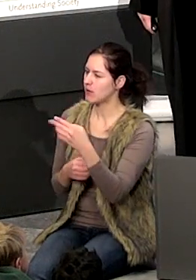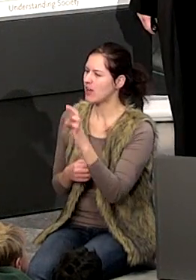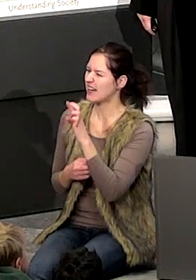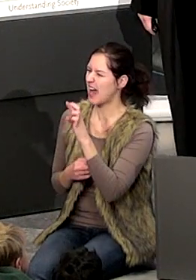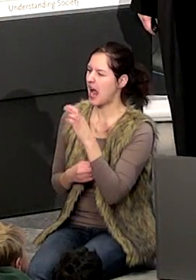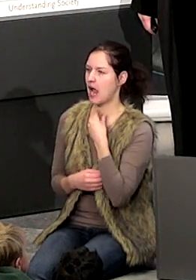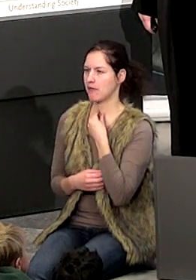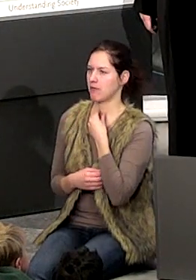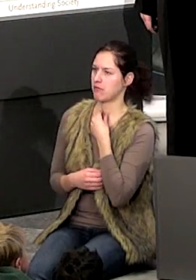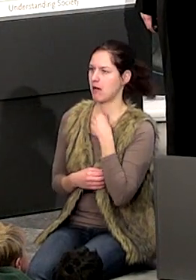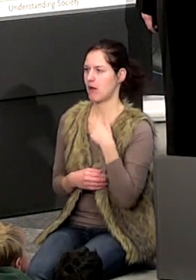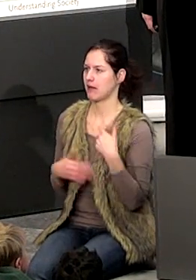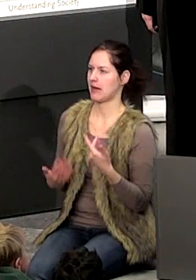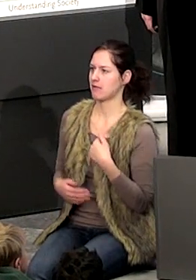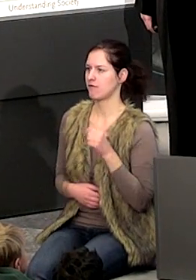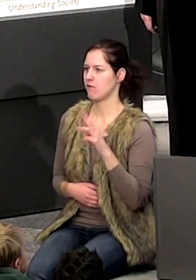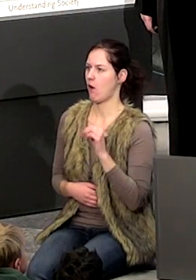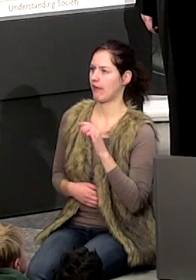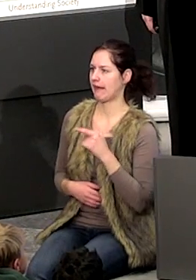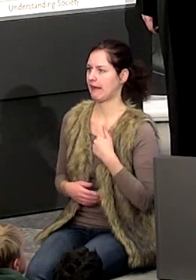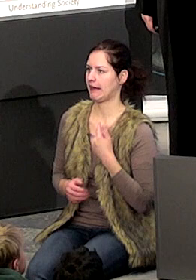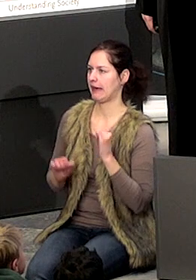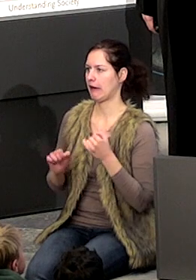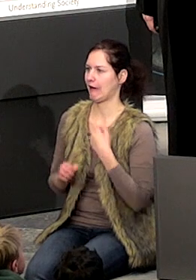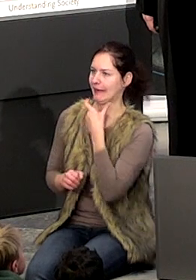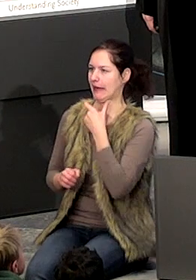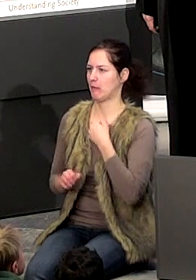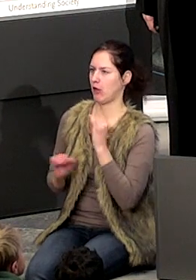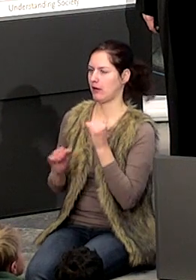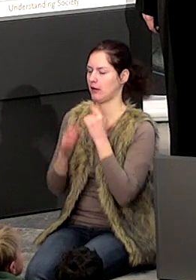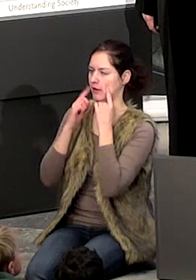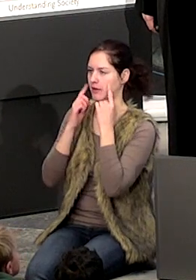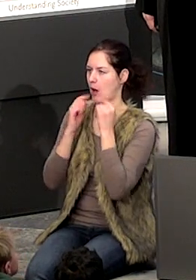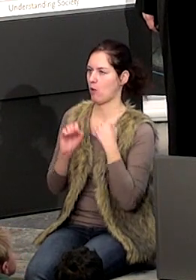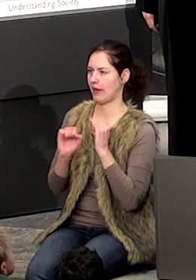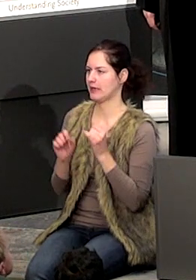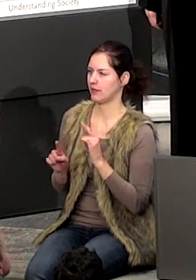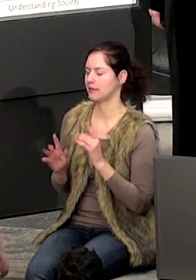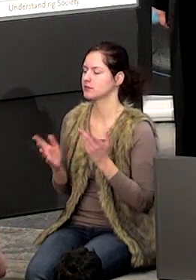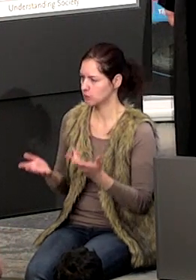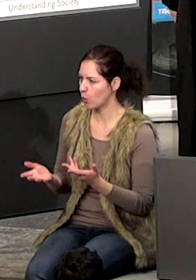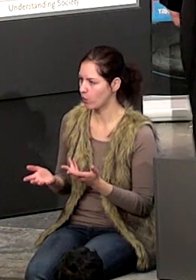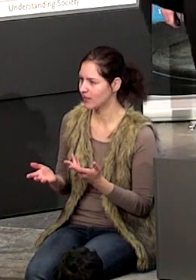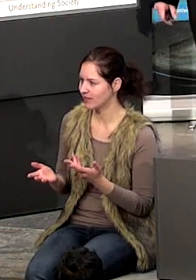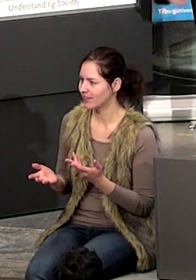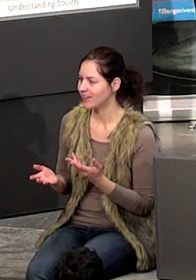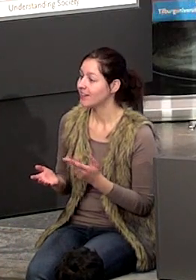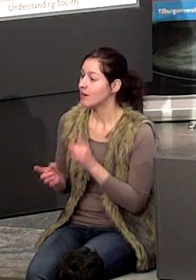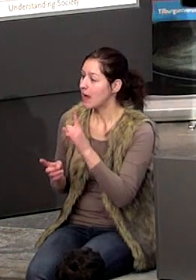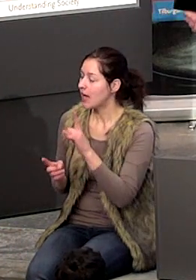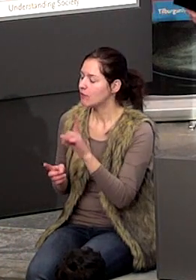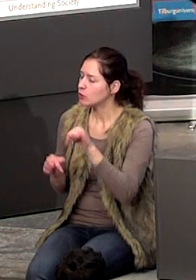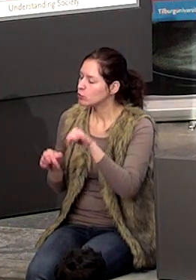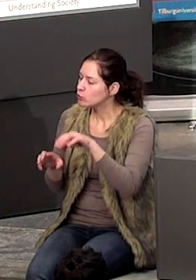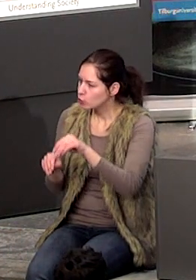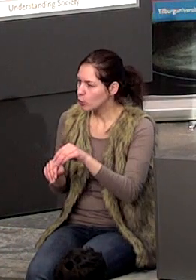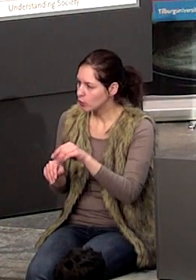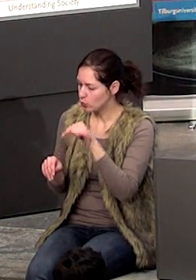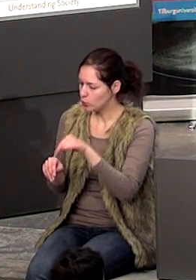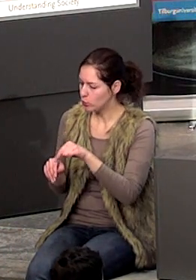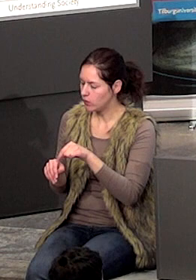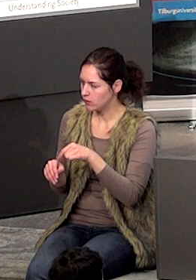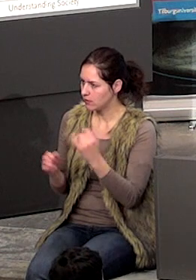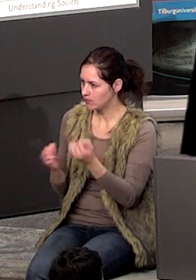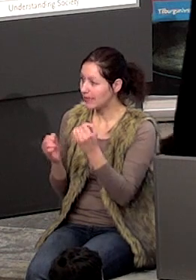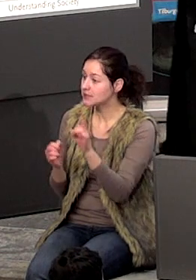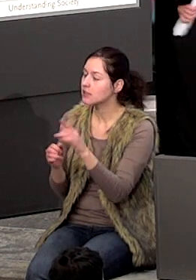stemmetje. Hè. Ik ben Wally en ik praat een beetje vlak en ik kan ook niet glimlachen, ik kan ook niet huilen trouwens als Wally. Hè. Maar wat we nu aan het doen zijn, is de stap waar we op dit moment mee bezig zijn,